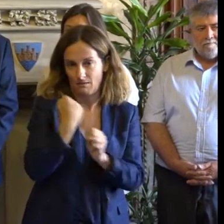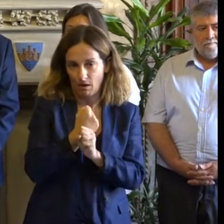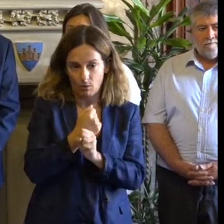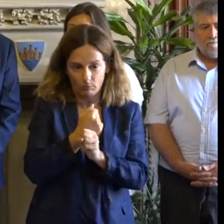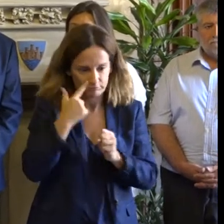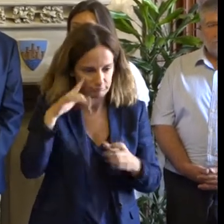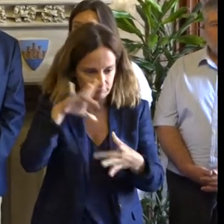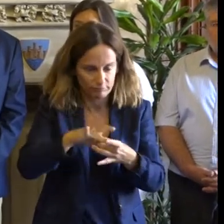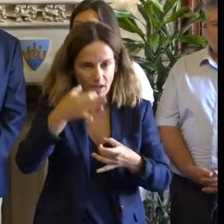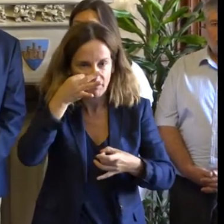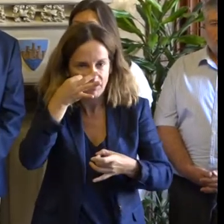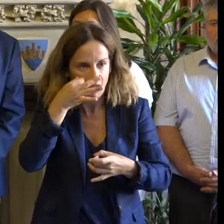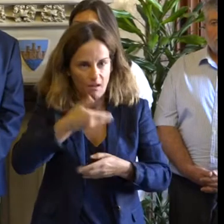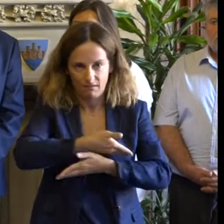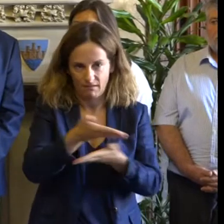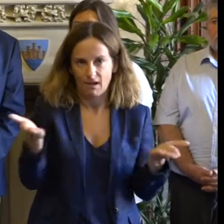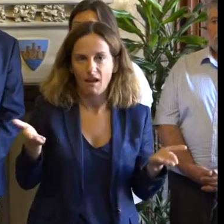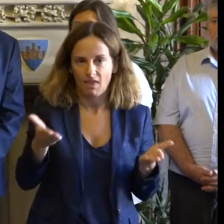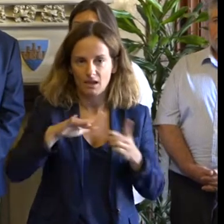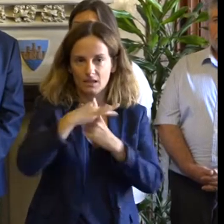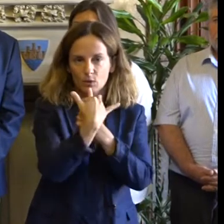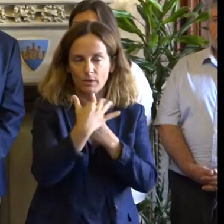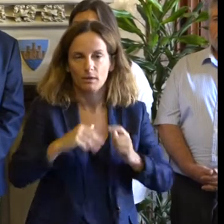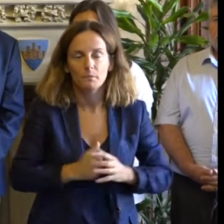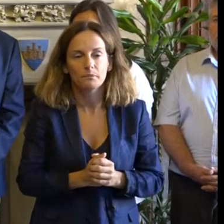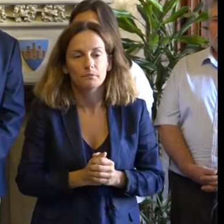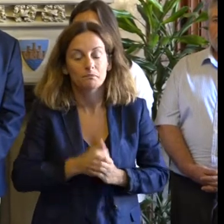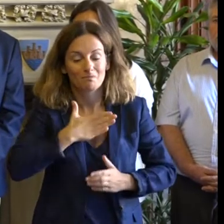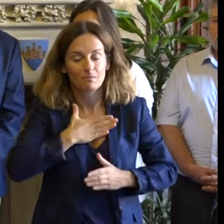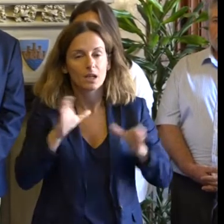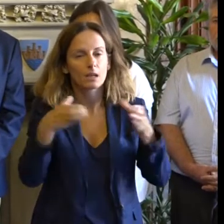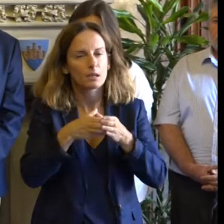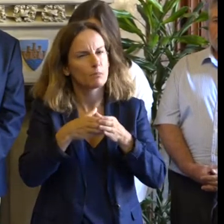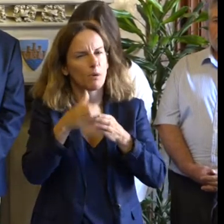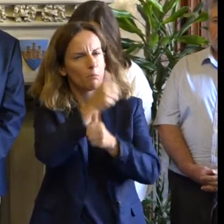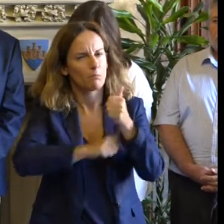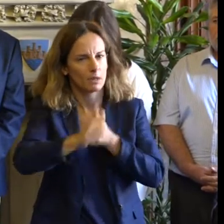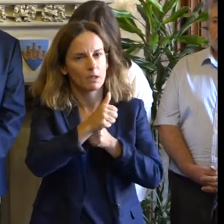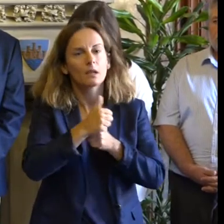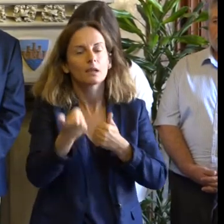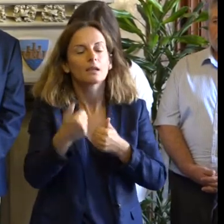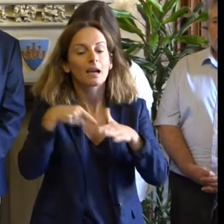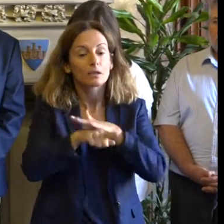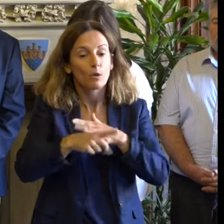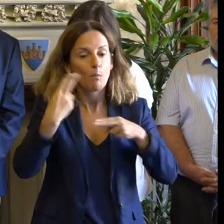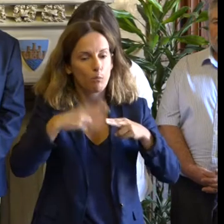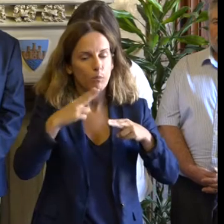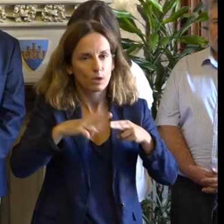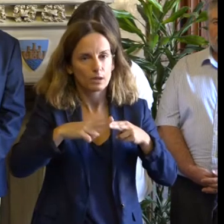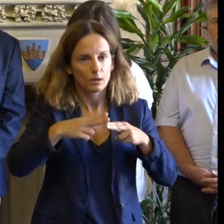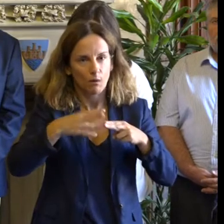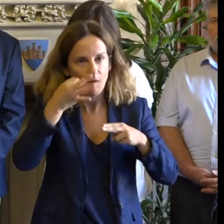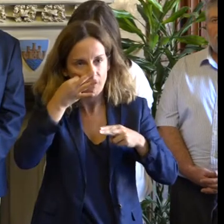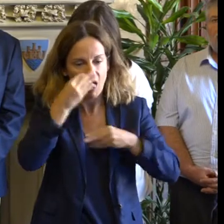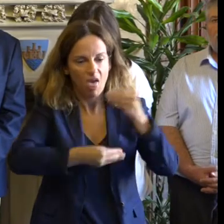sentit. Una de les prioritats d'aquest equip ha estat donar sempre a la gestió política un veritable sentit de transformació